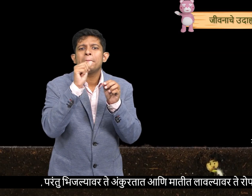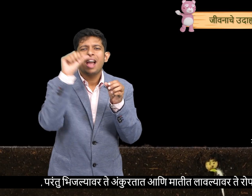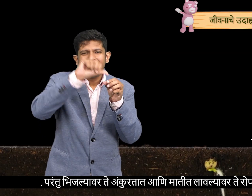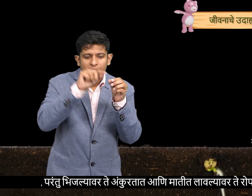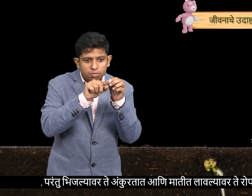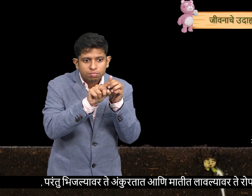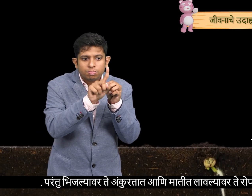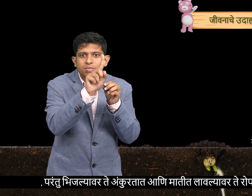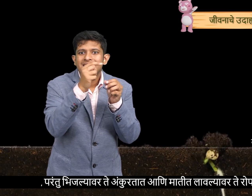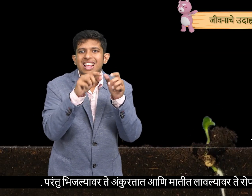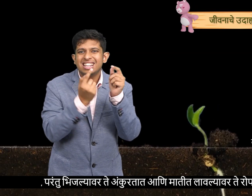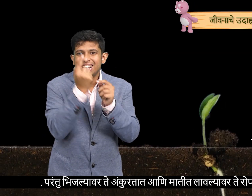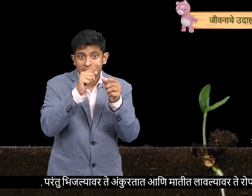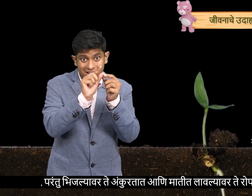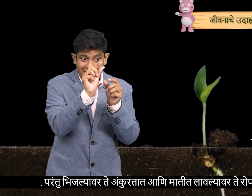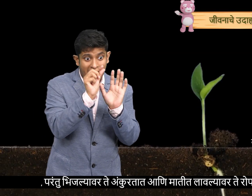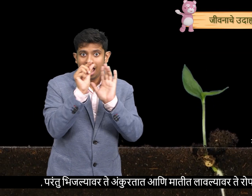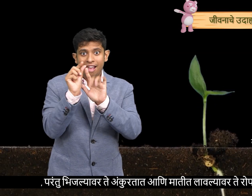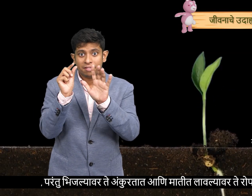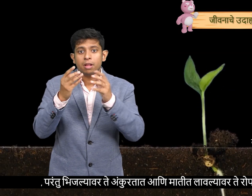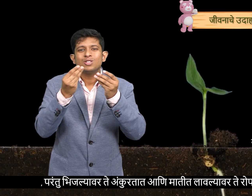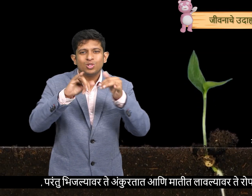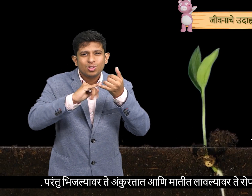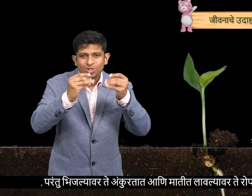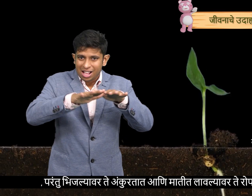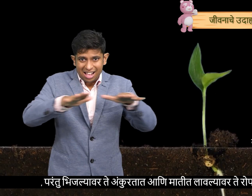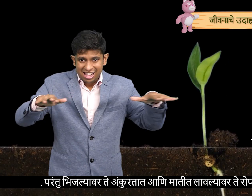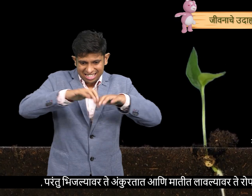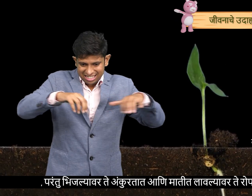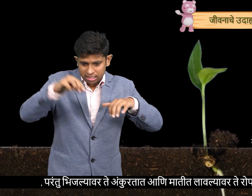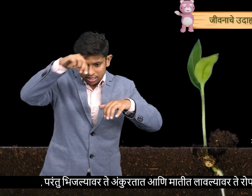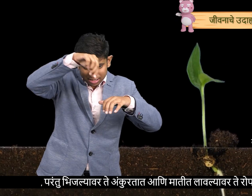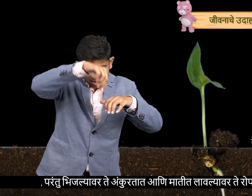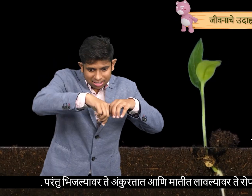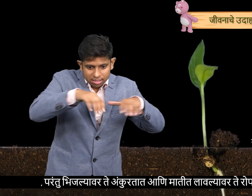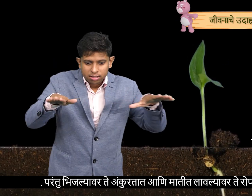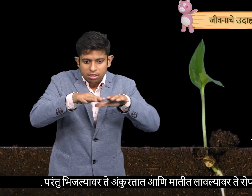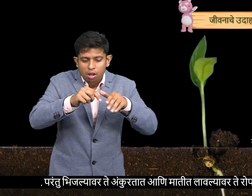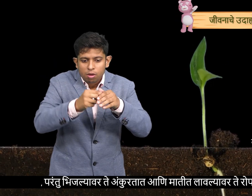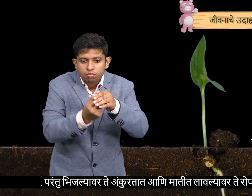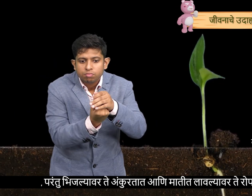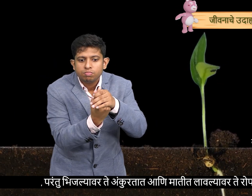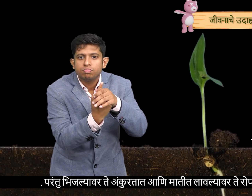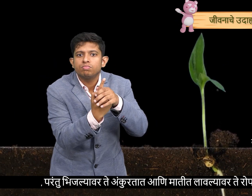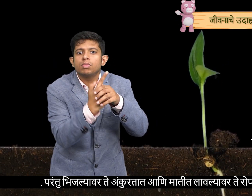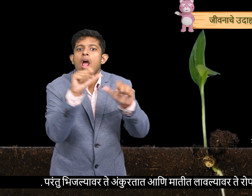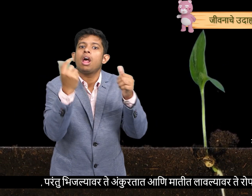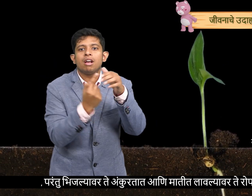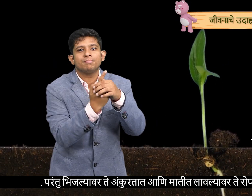भिजल्यावर ते अंकुरतात आणि मातीत लावल्यावर ते रोपांमध्ये अंकुरतात.